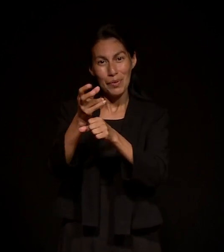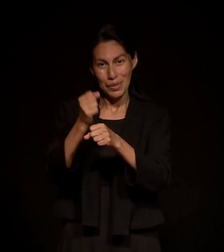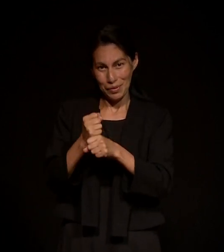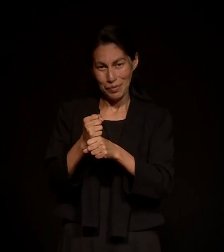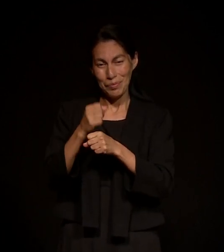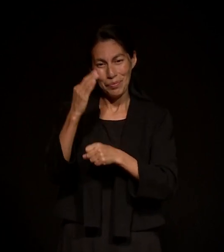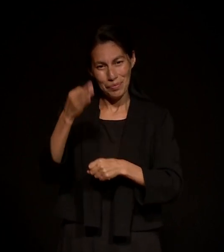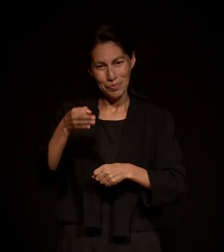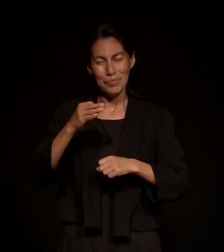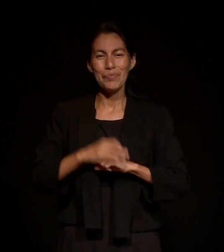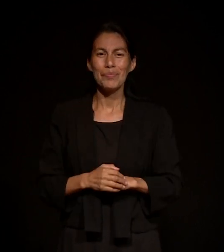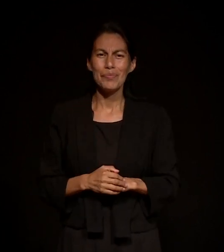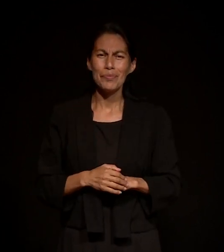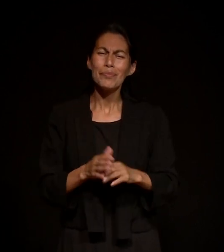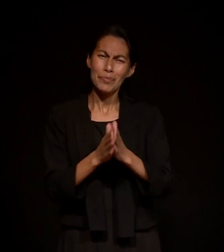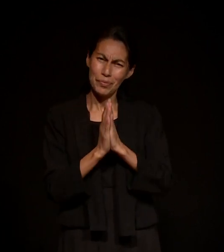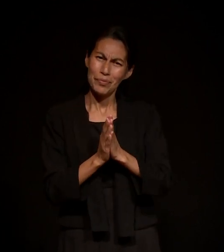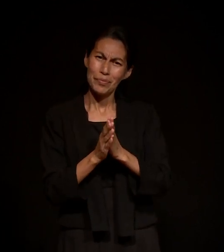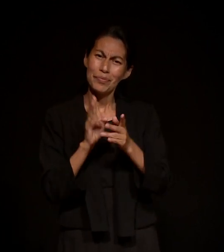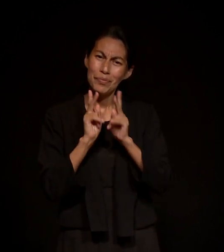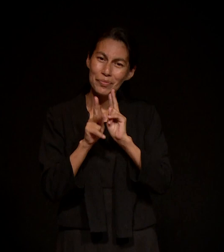Cuéntanos algo ustedes, chicos.